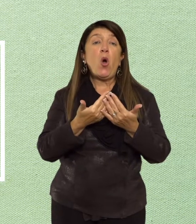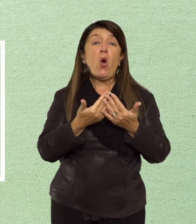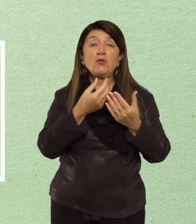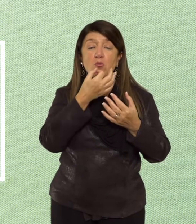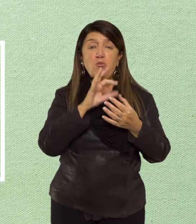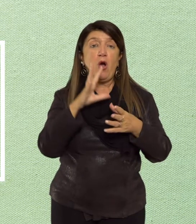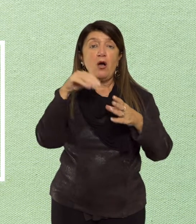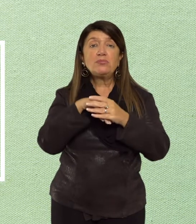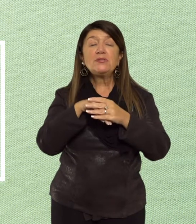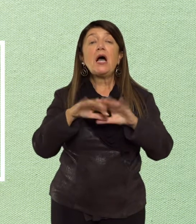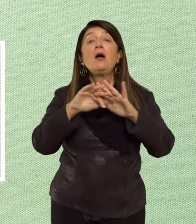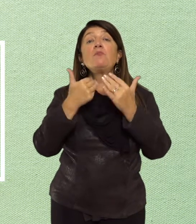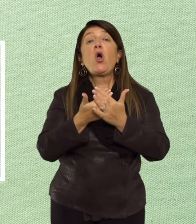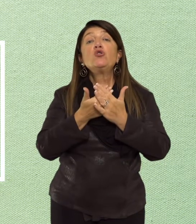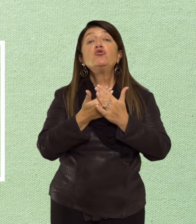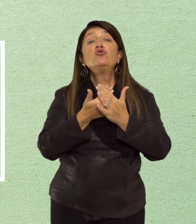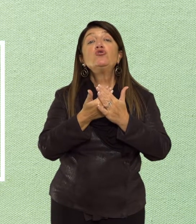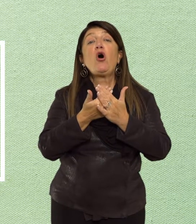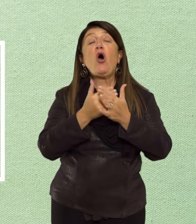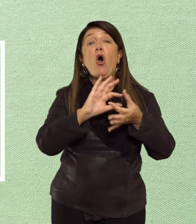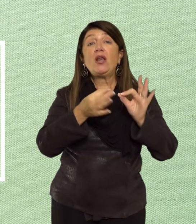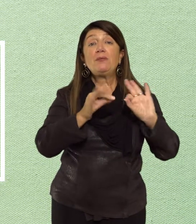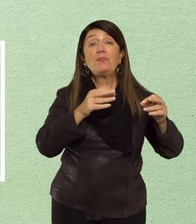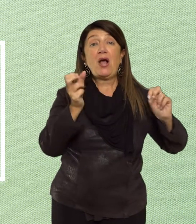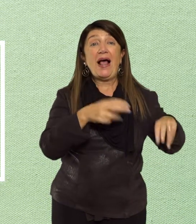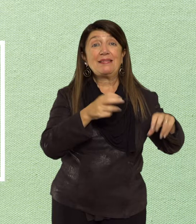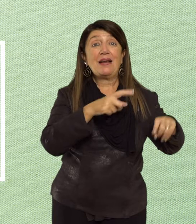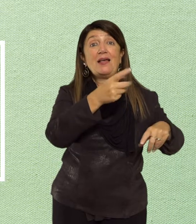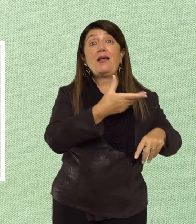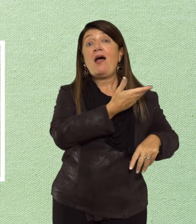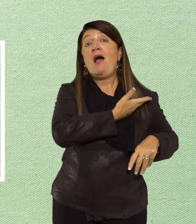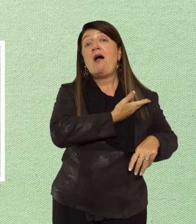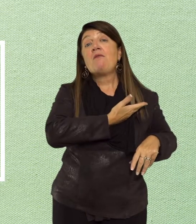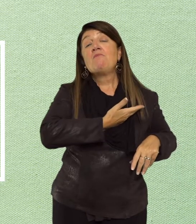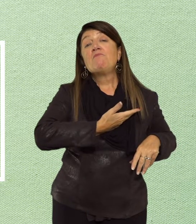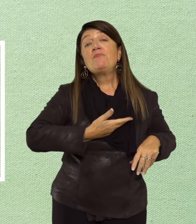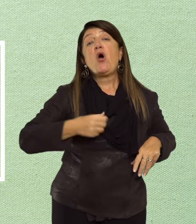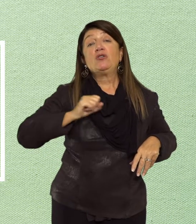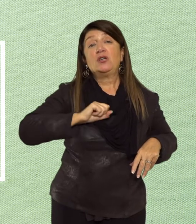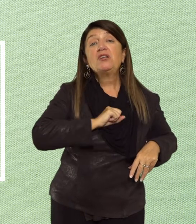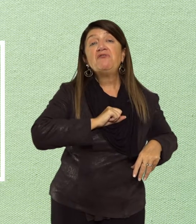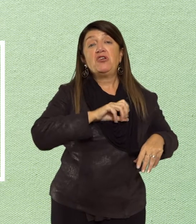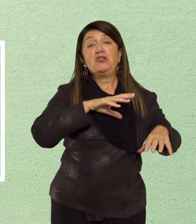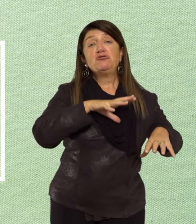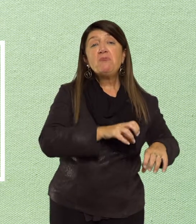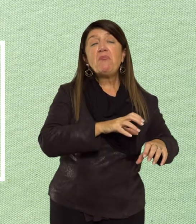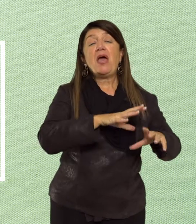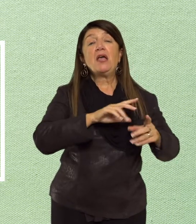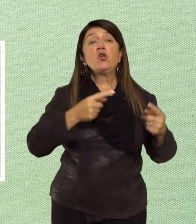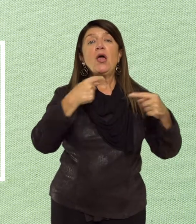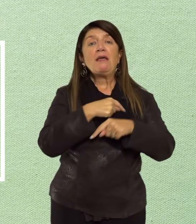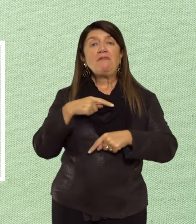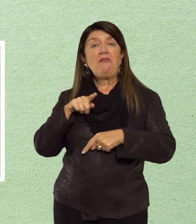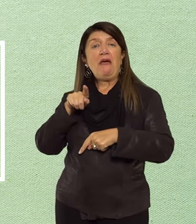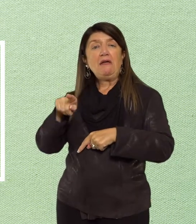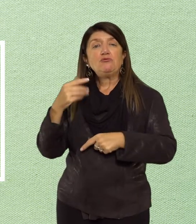viene percepito l'atleta come un campione, no? Quindi quello che fa sacrifici, che si impegna. E dall'altra parte invece